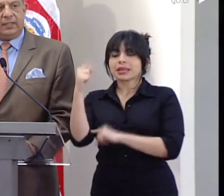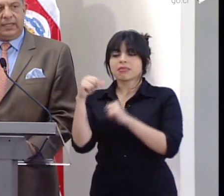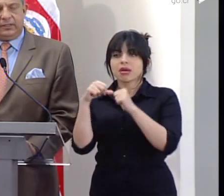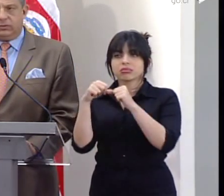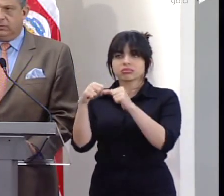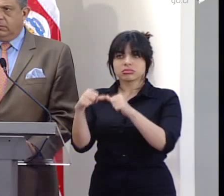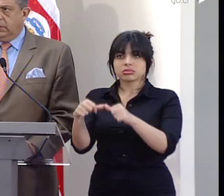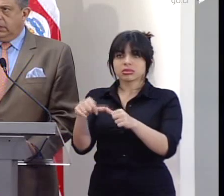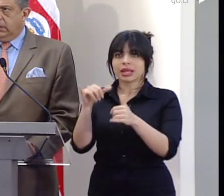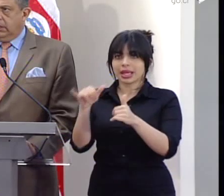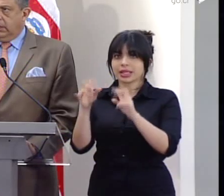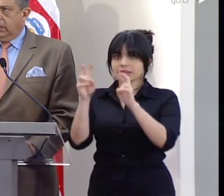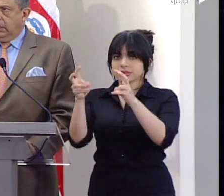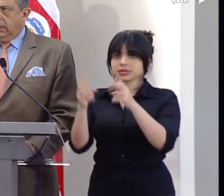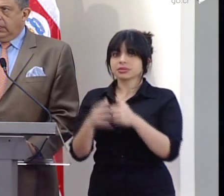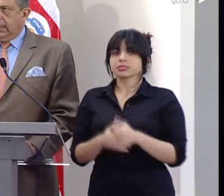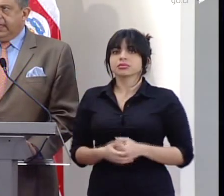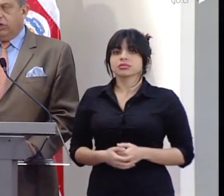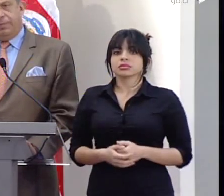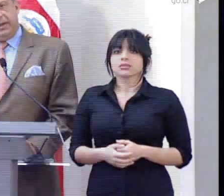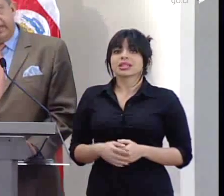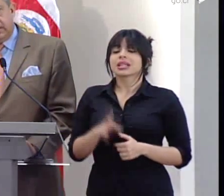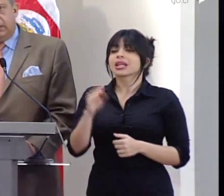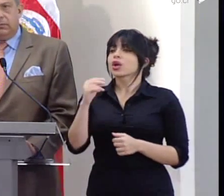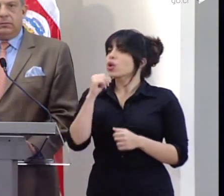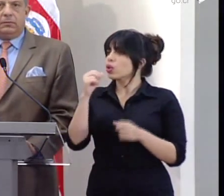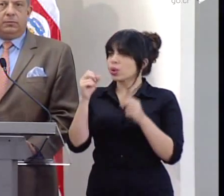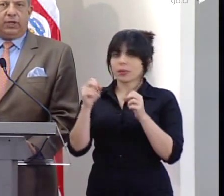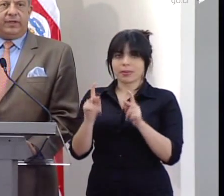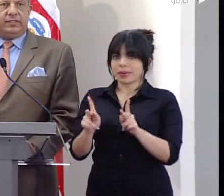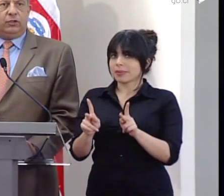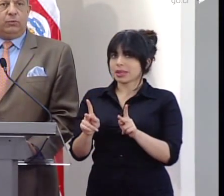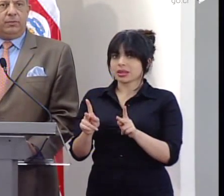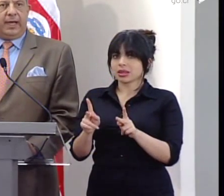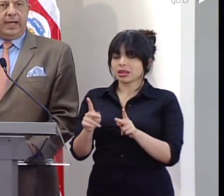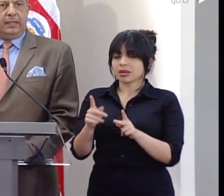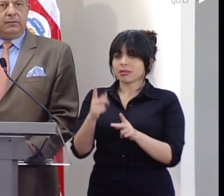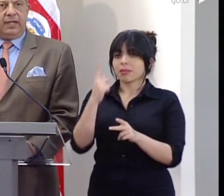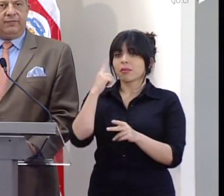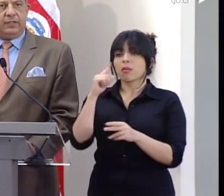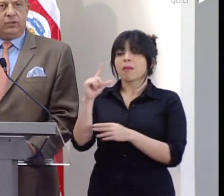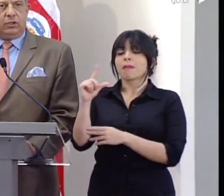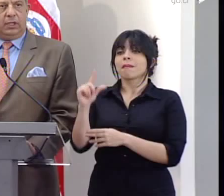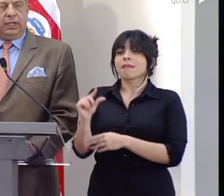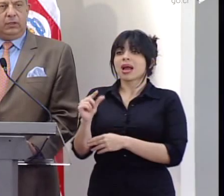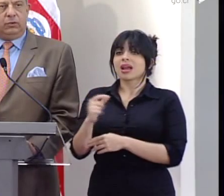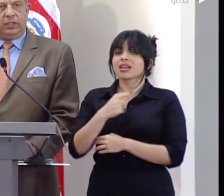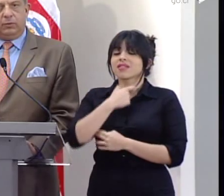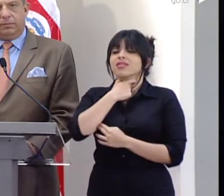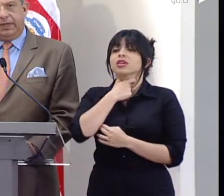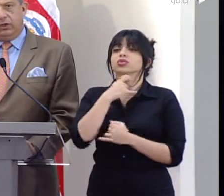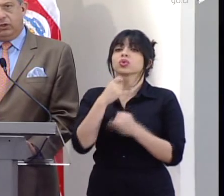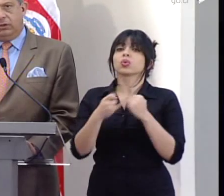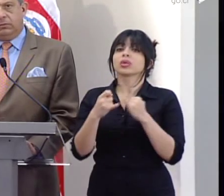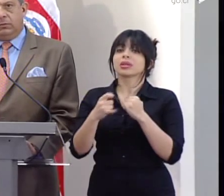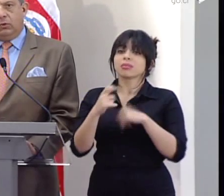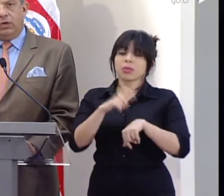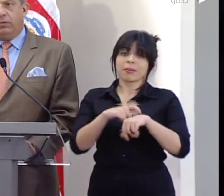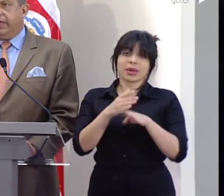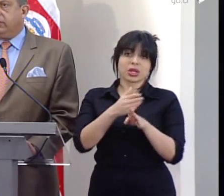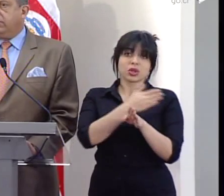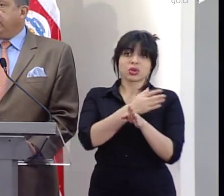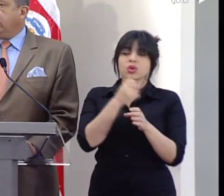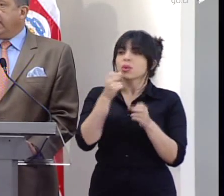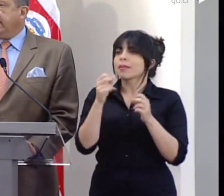mantenido en este caso y que no permite, por haber sido muy baja la inflación en el último periodo,